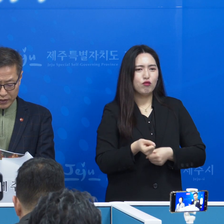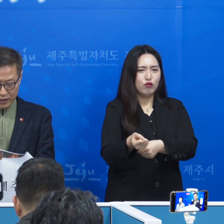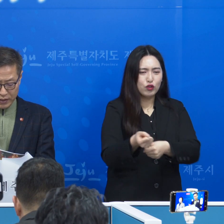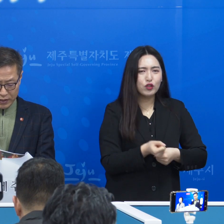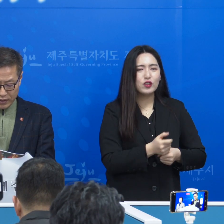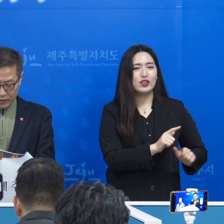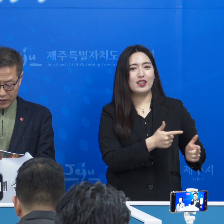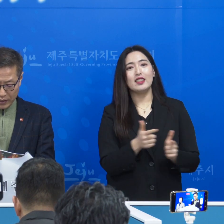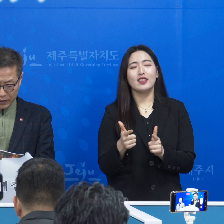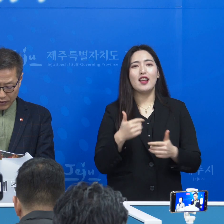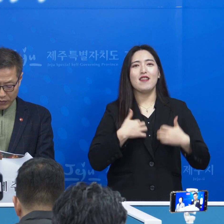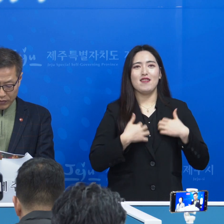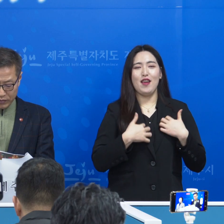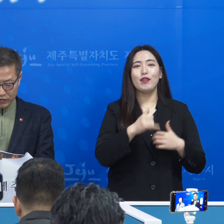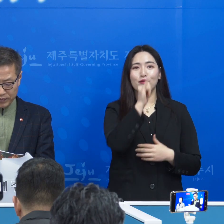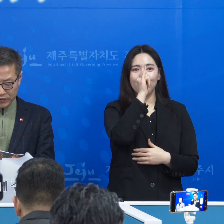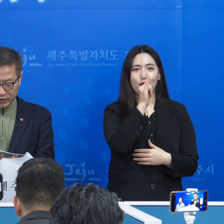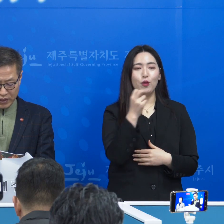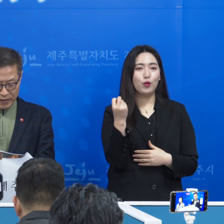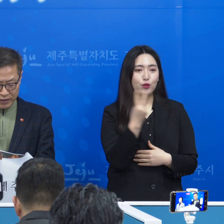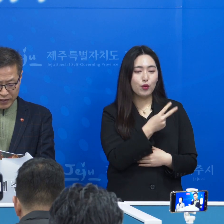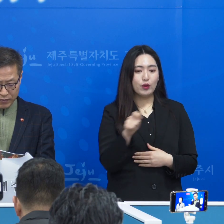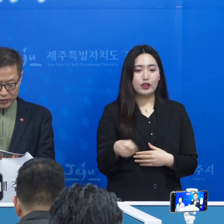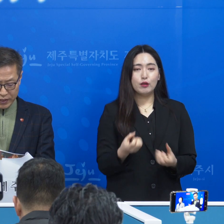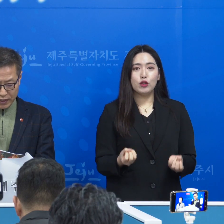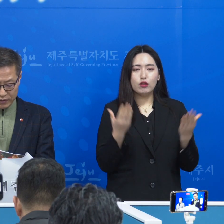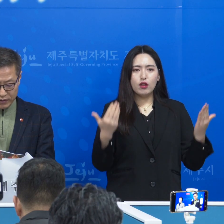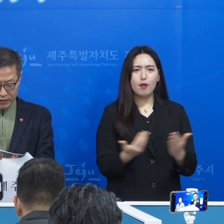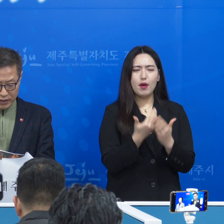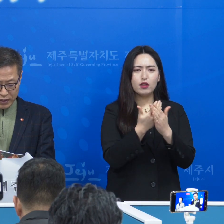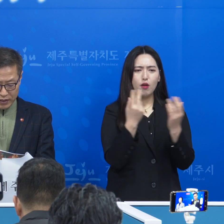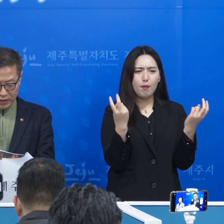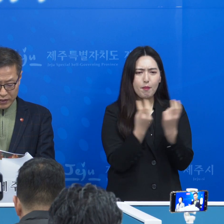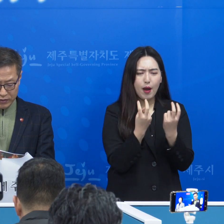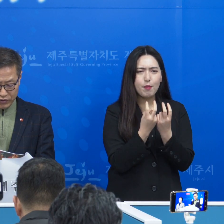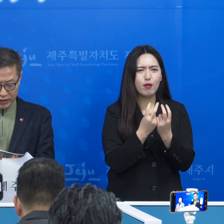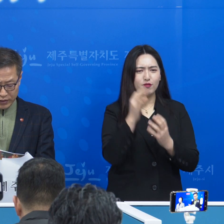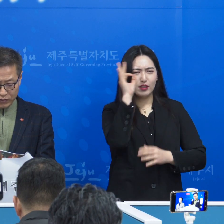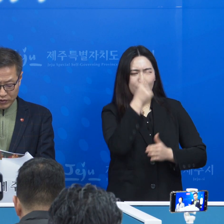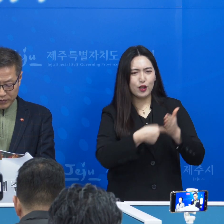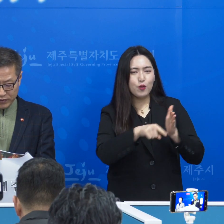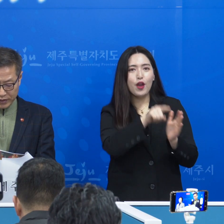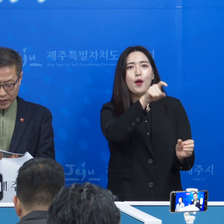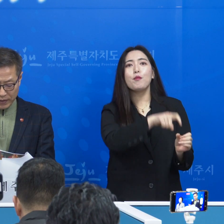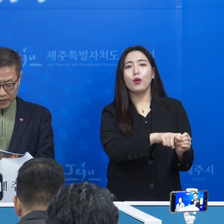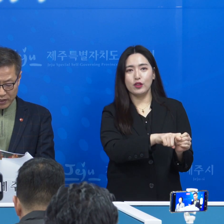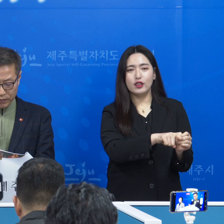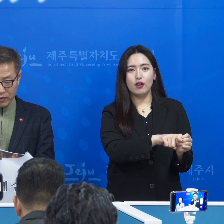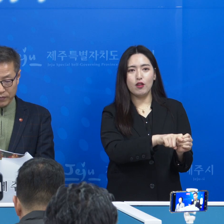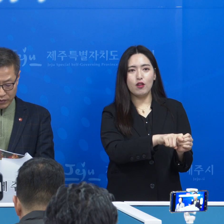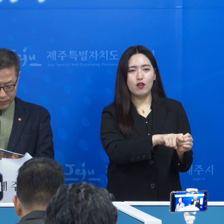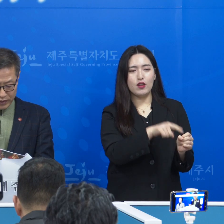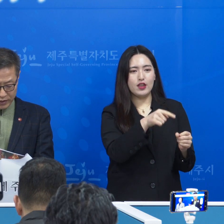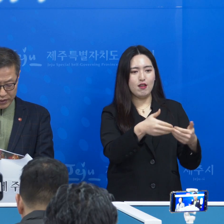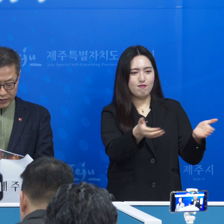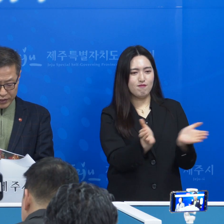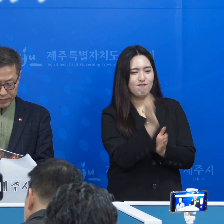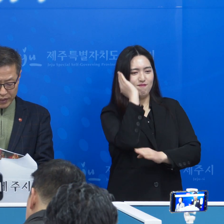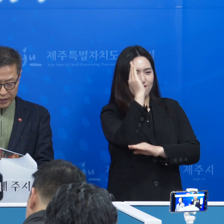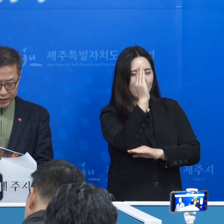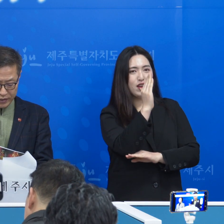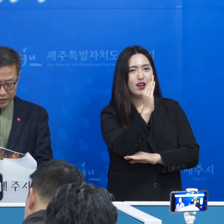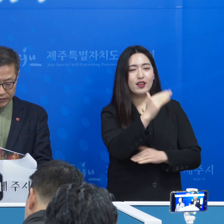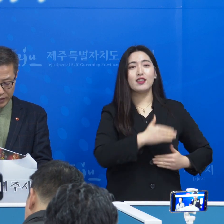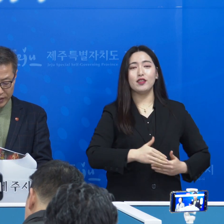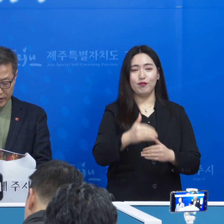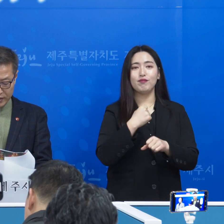등이 개최되고 들불축제의 발전방을 모색하는 제주 들불축제 발전한 포럼도 펼쳐질